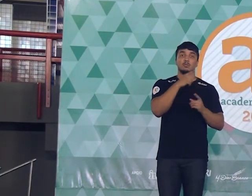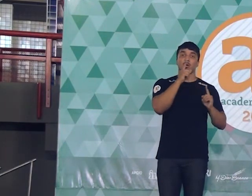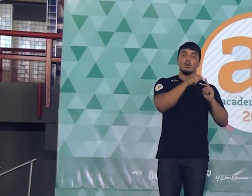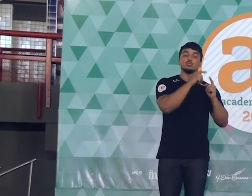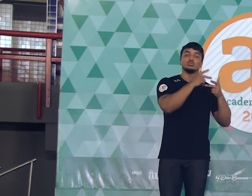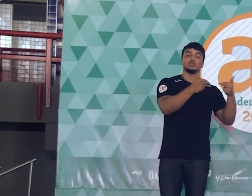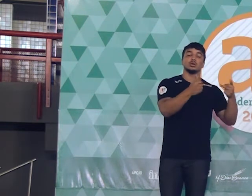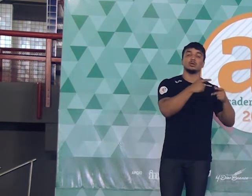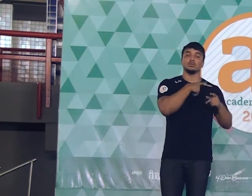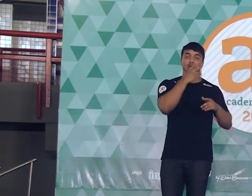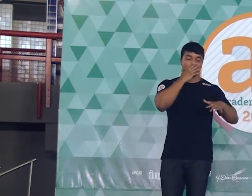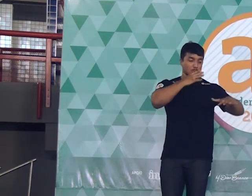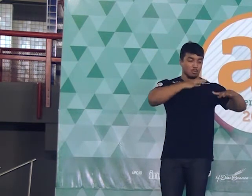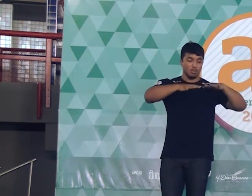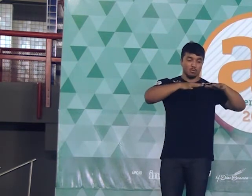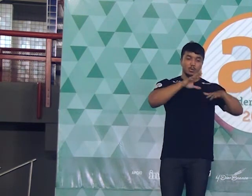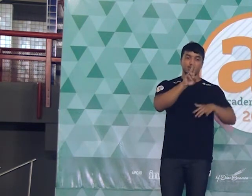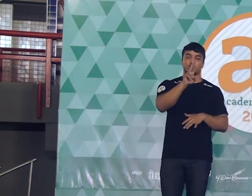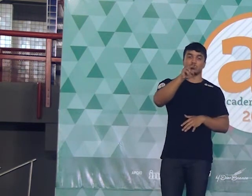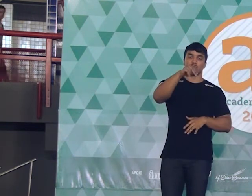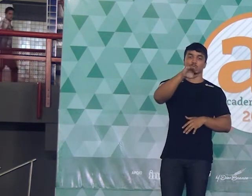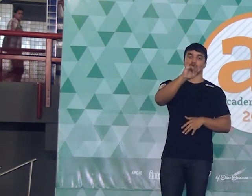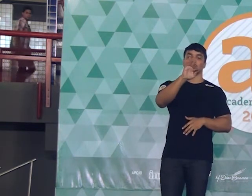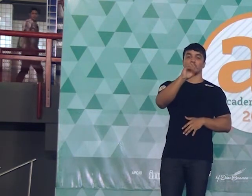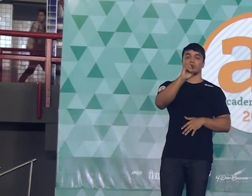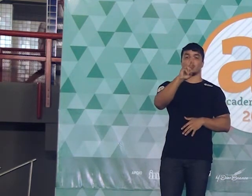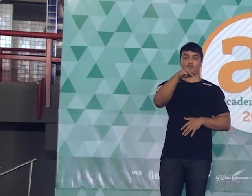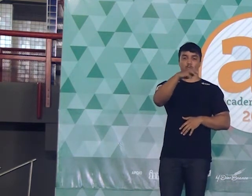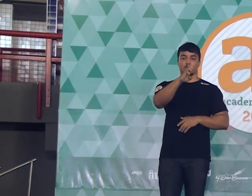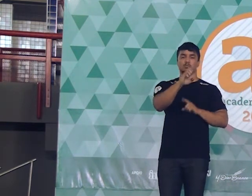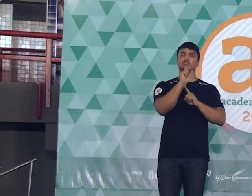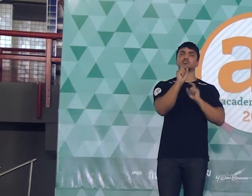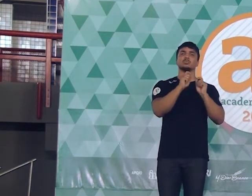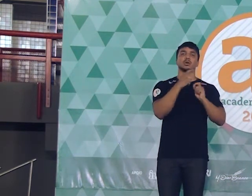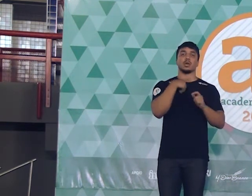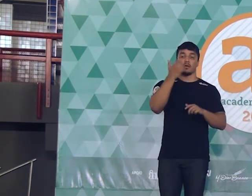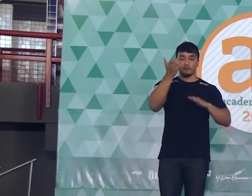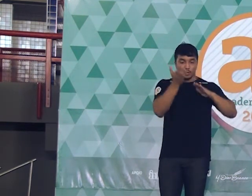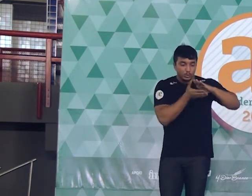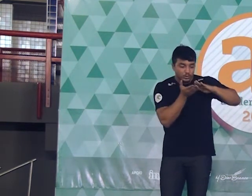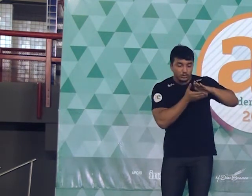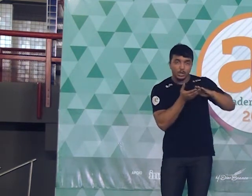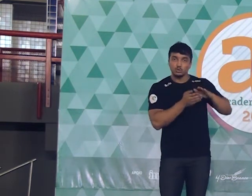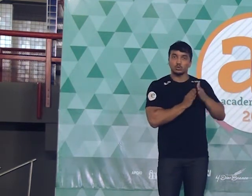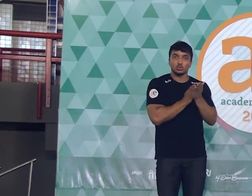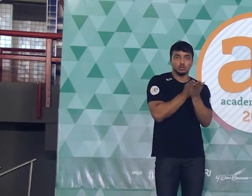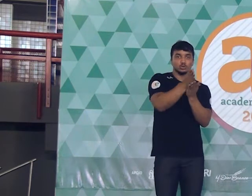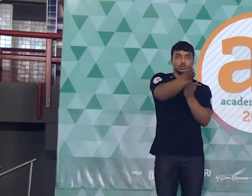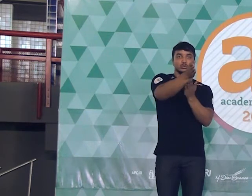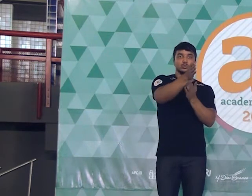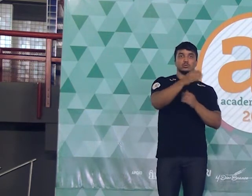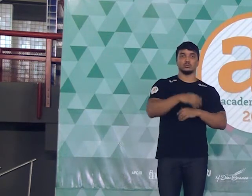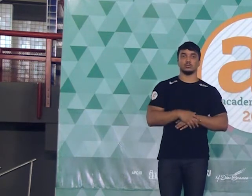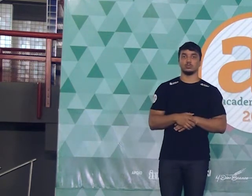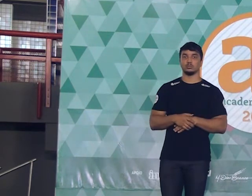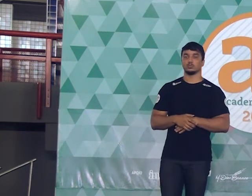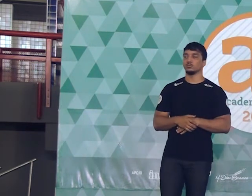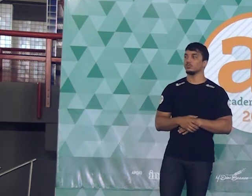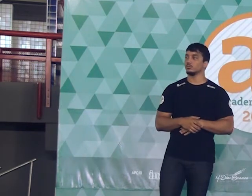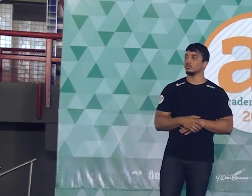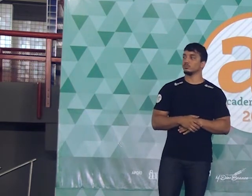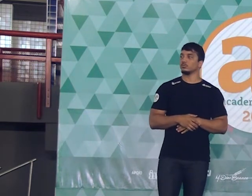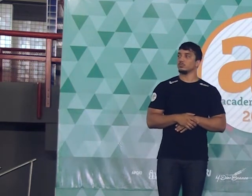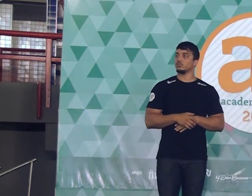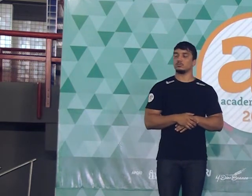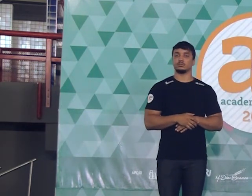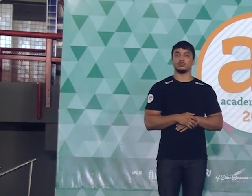em movimento uniforme. E o que é movimento uniforme? Velocidade constante. Depois disso, a